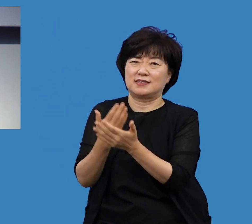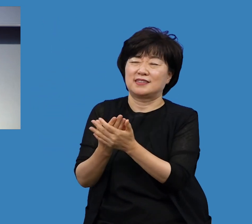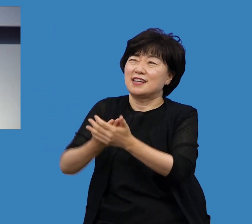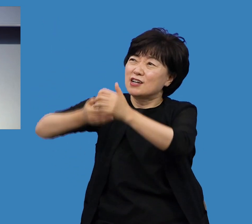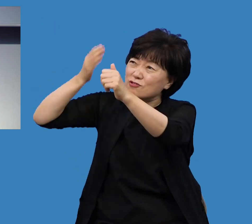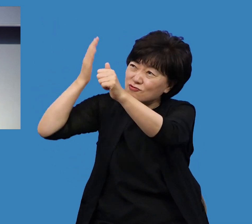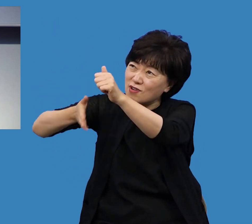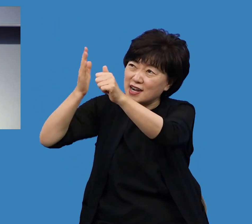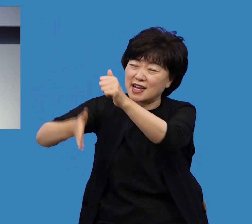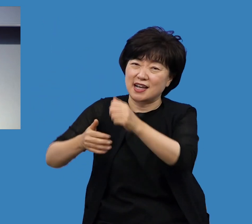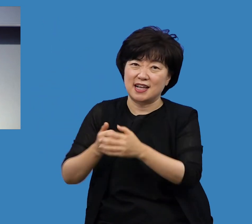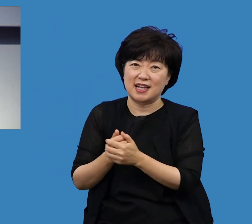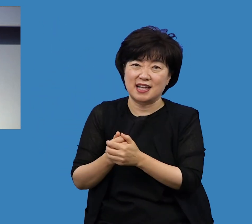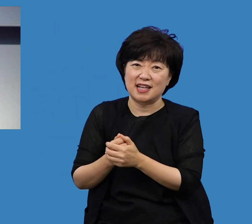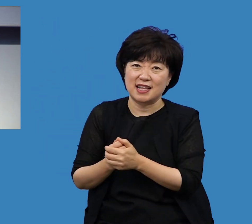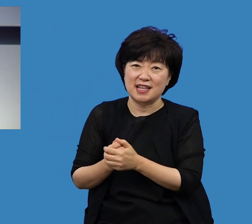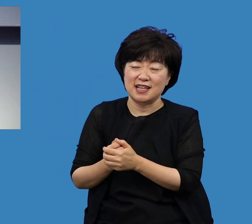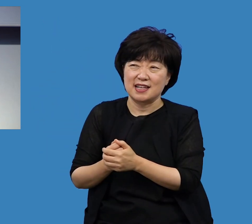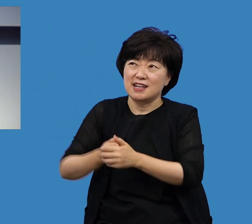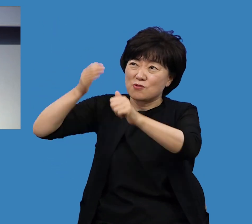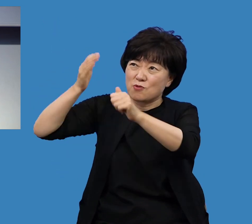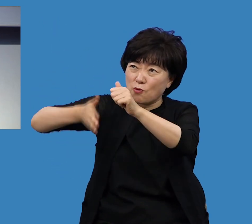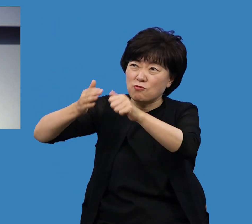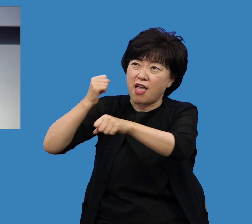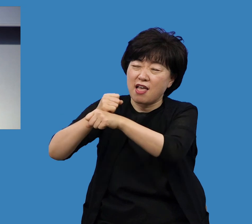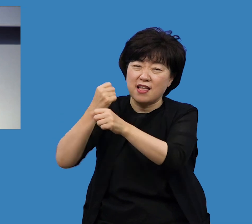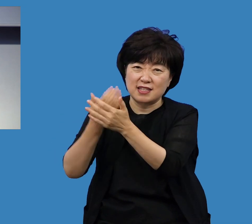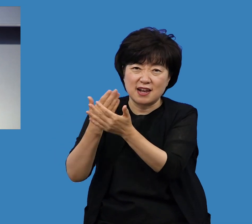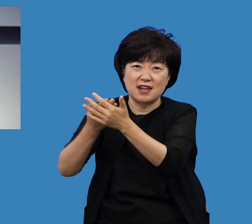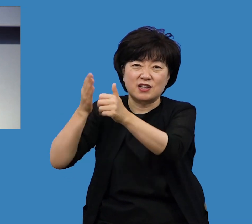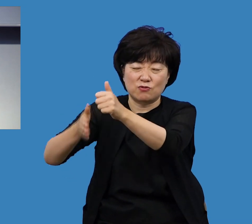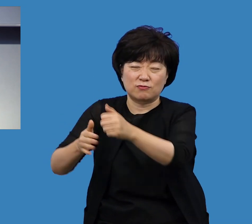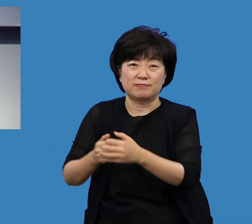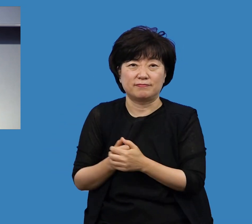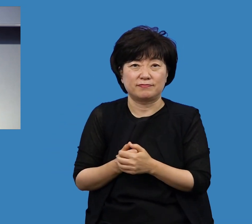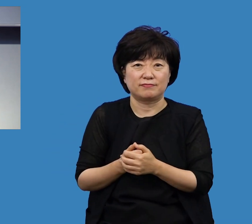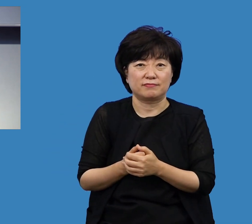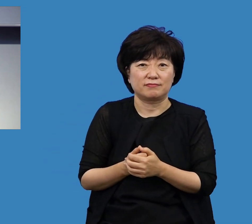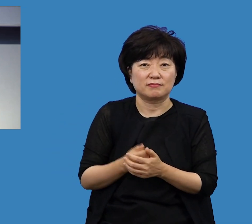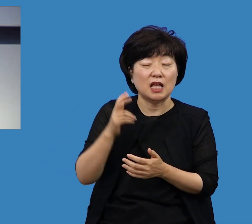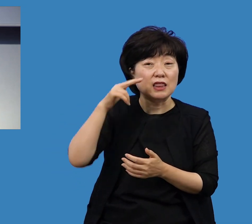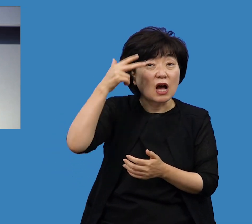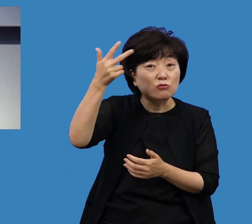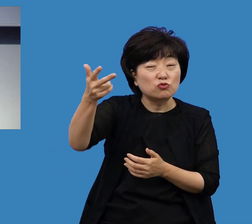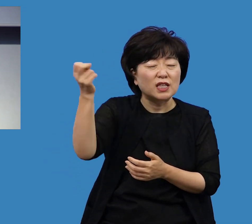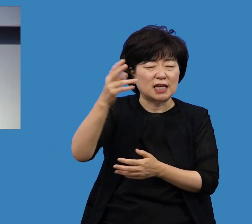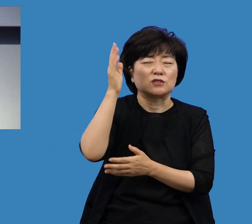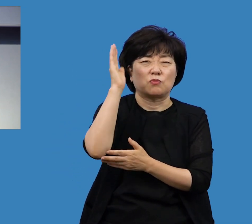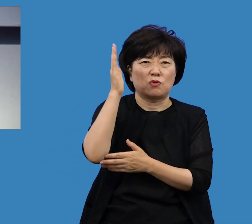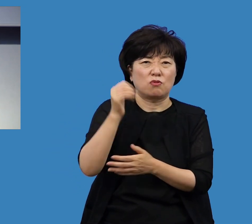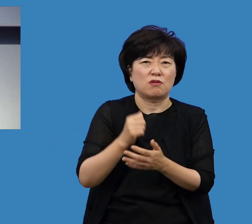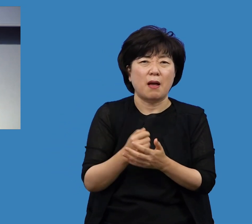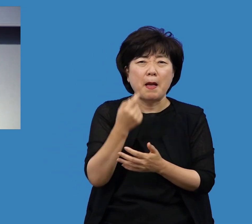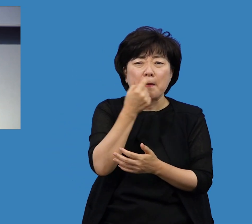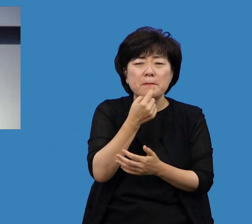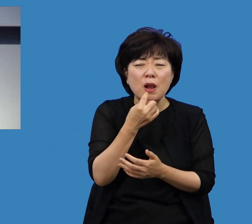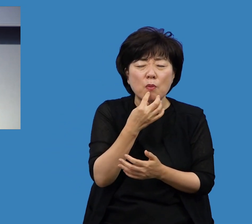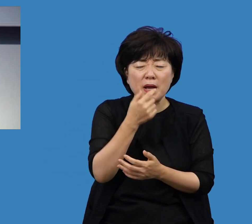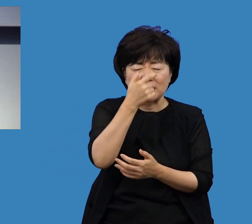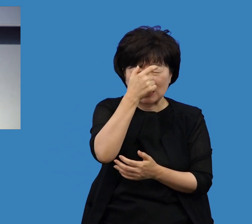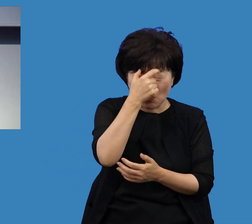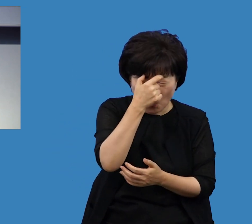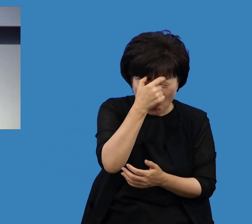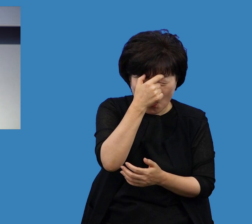거예요. 그것을 요구하라는 거예요. 이것에 대해서는 다음 주에 살펴볼 텐데, 우리 말로, 기도로